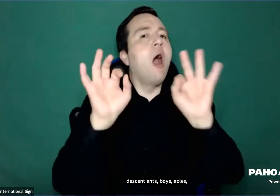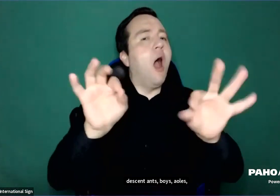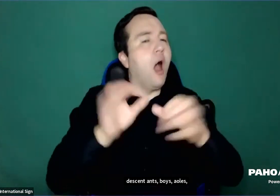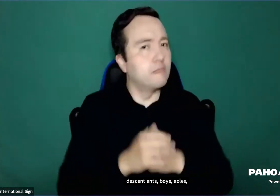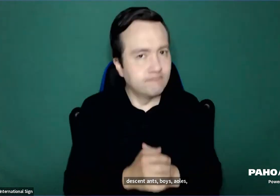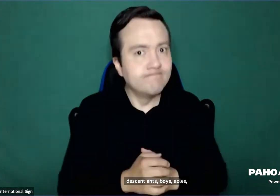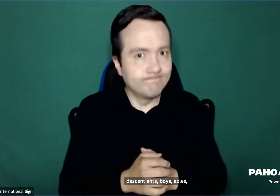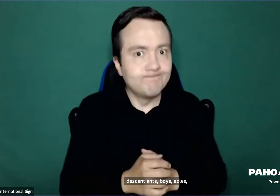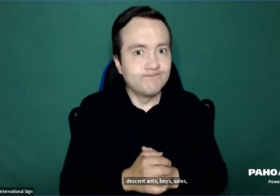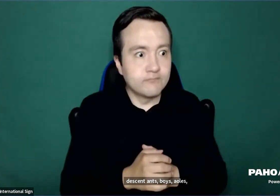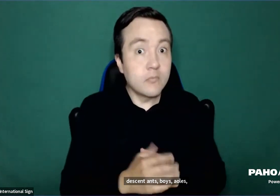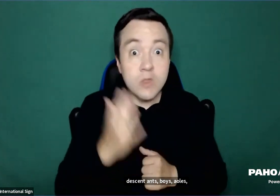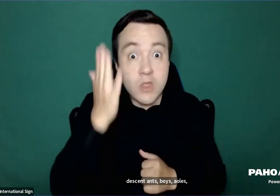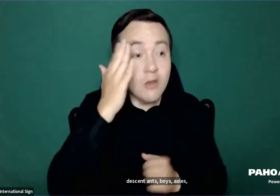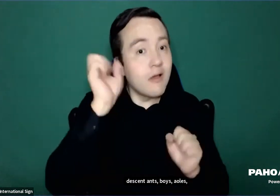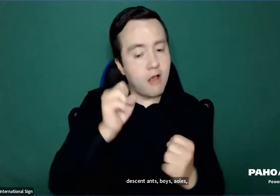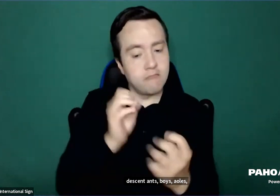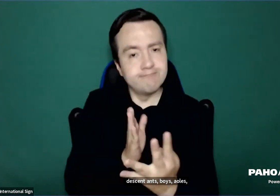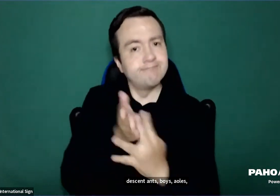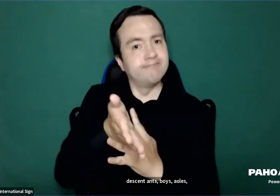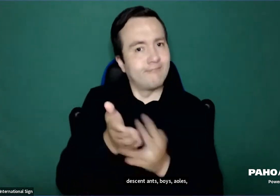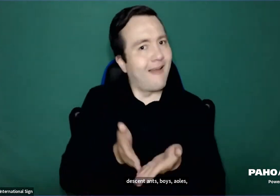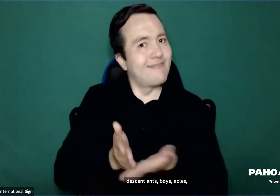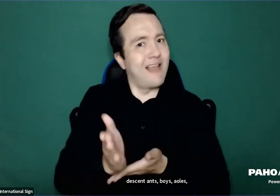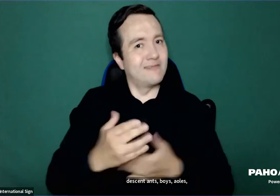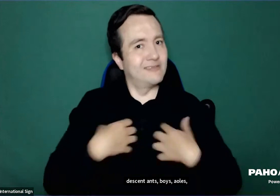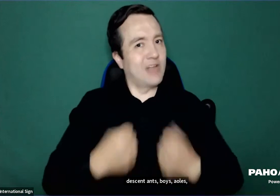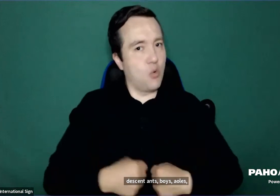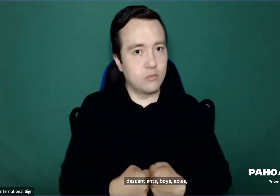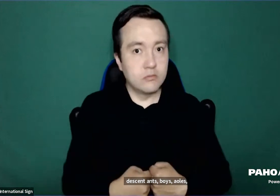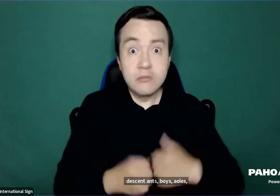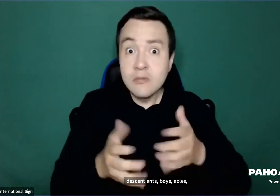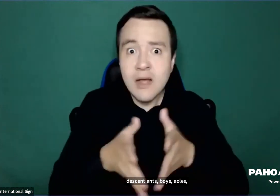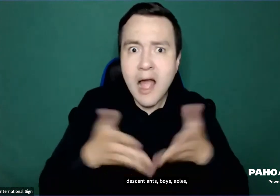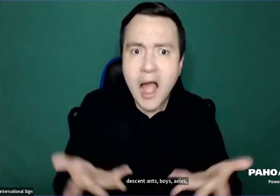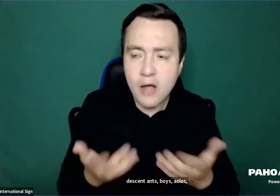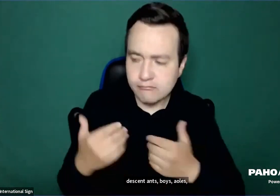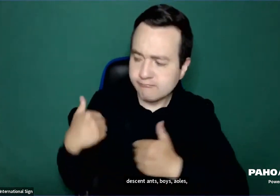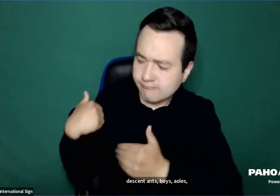barreiras. Aproveitando o conhecimento acumulado nos últimos anos